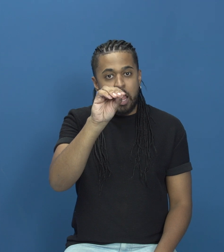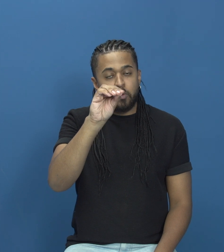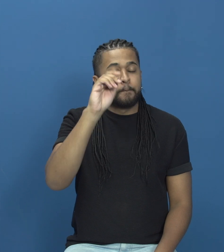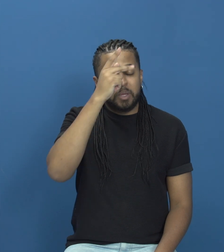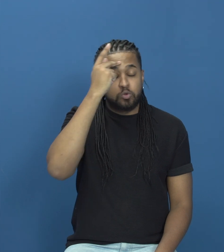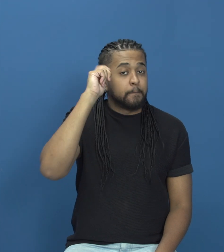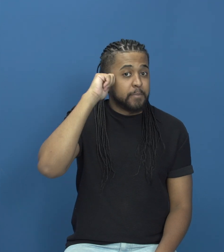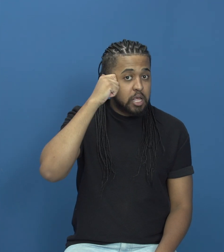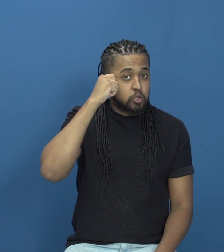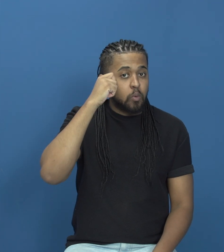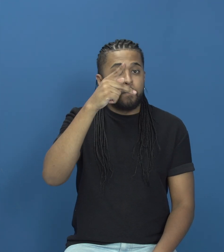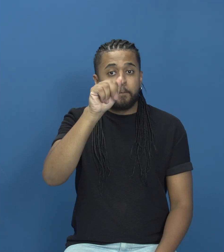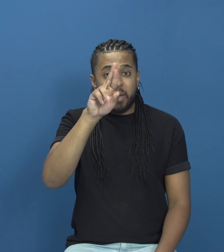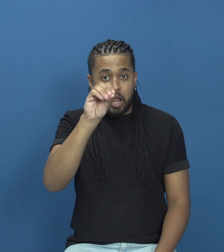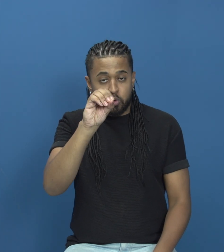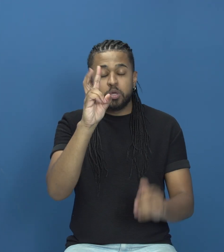indígenas.